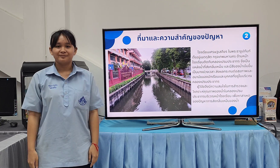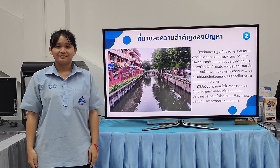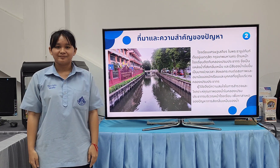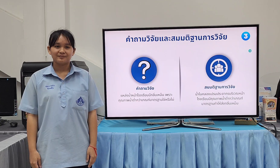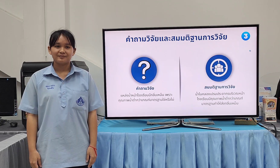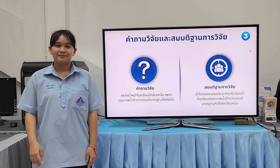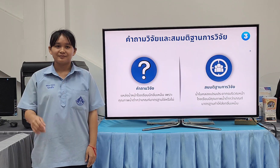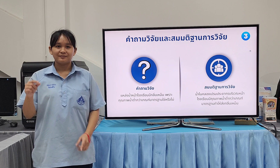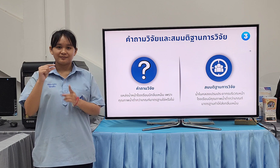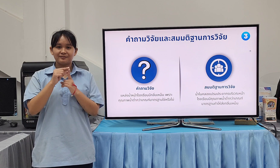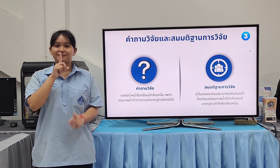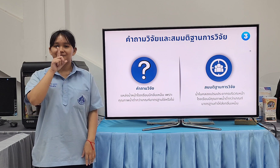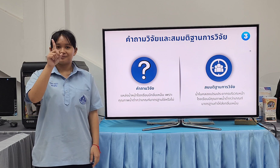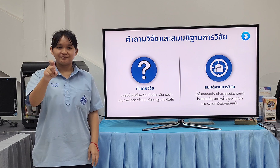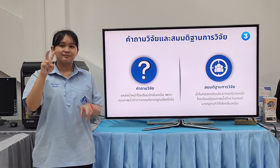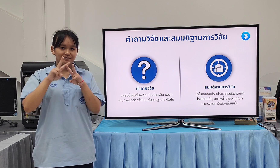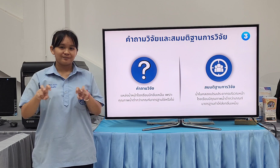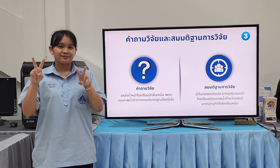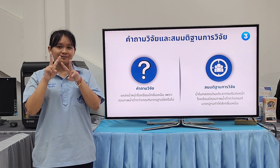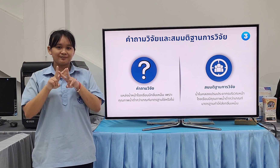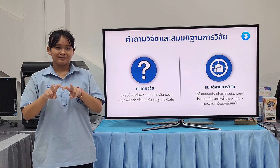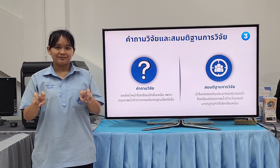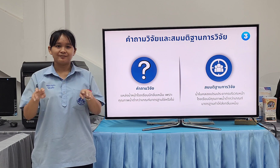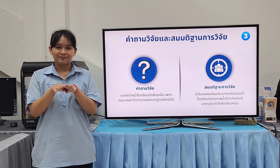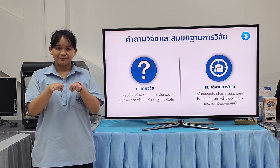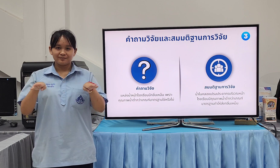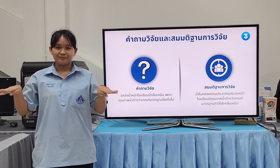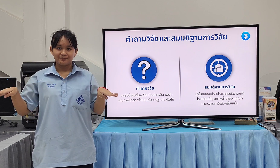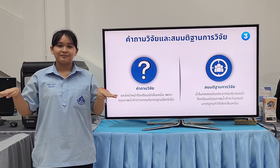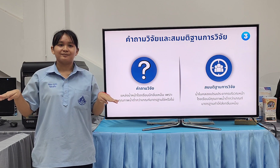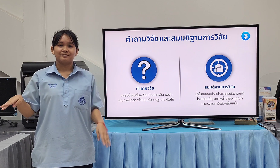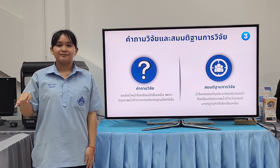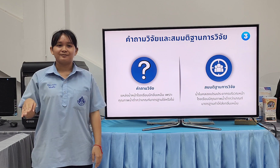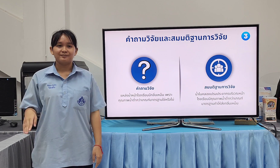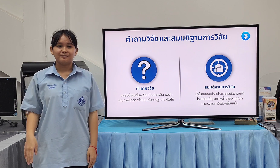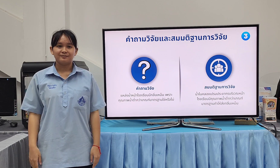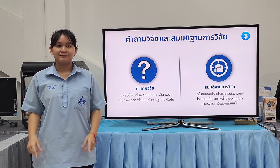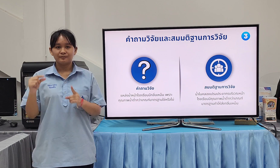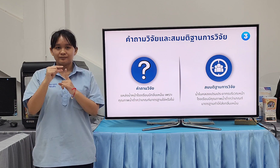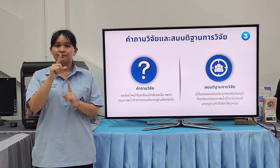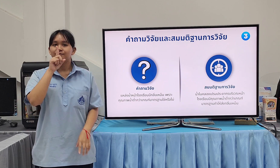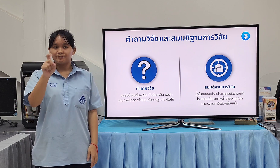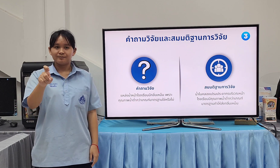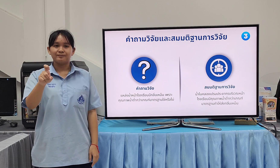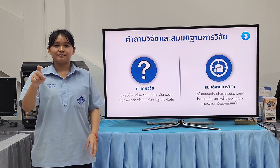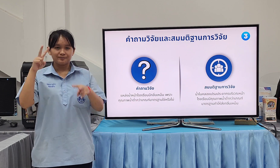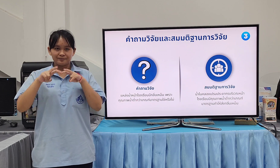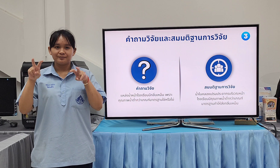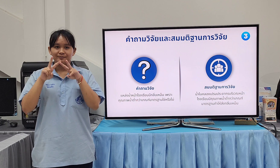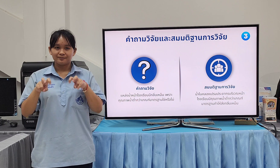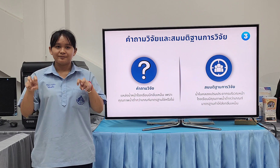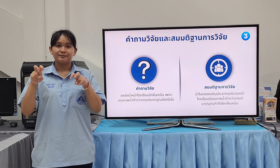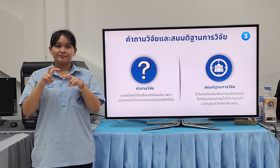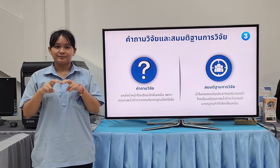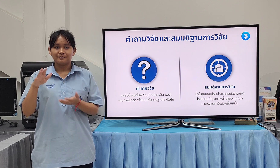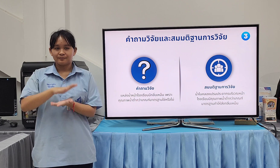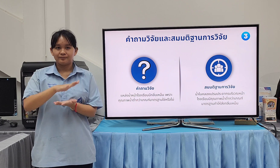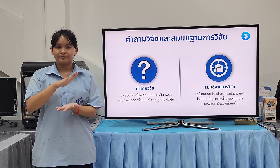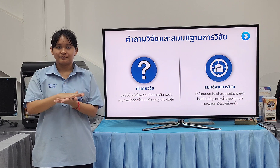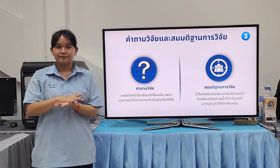กลิ่นเหม็นของน้ำคำถามวิจัยและสมมุติฐานการวิจัยคำถามวิจัยแหล่ง